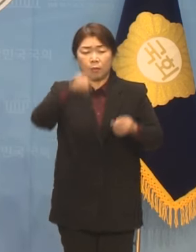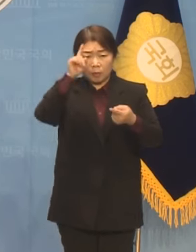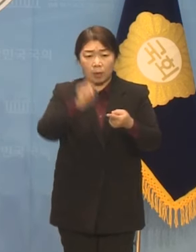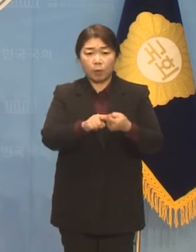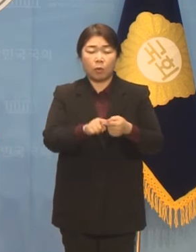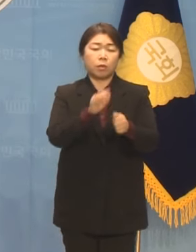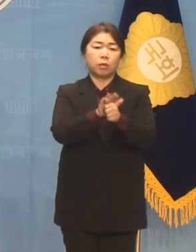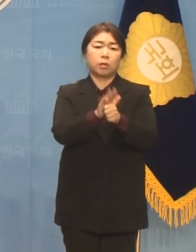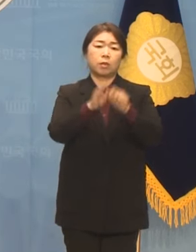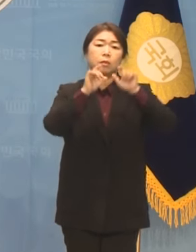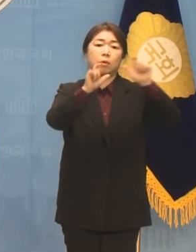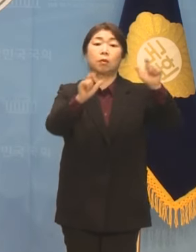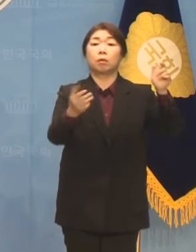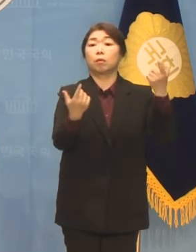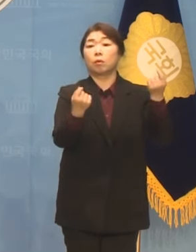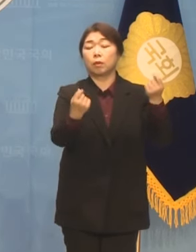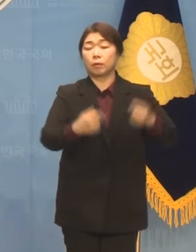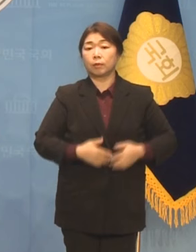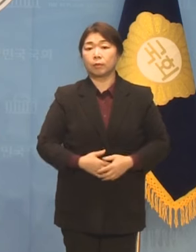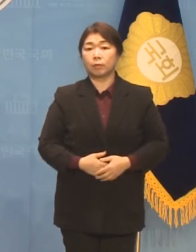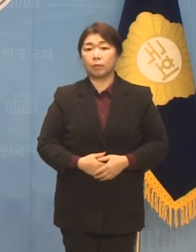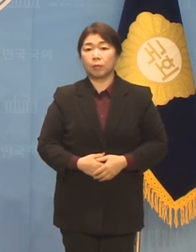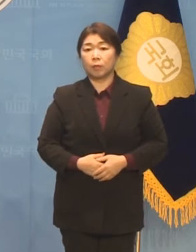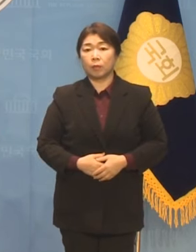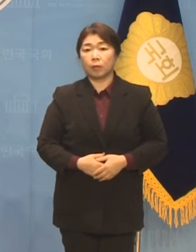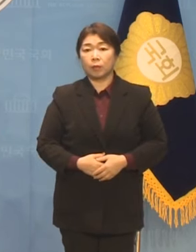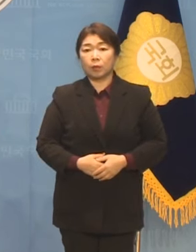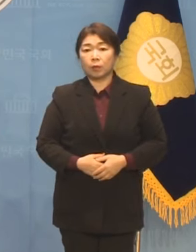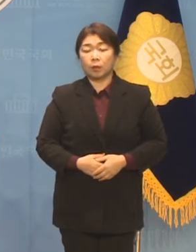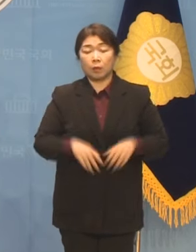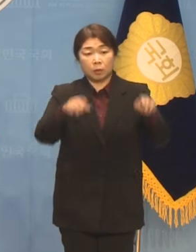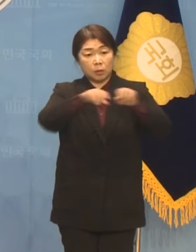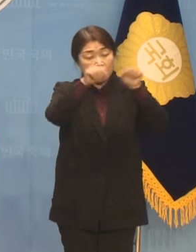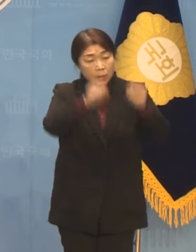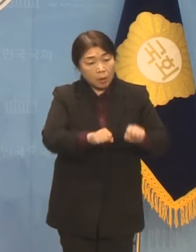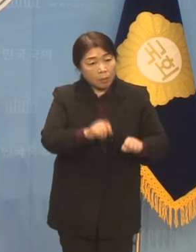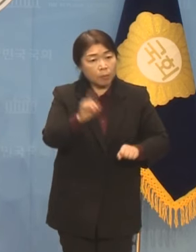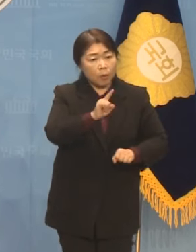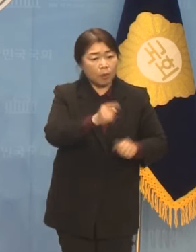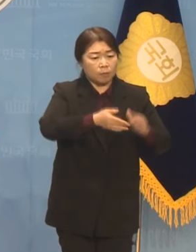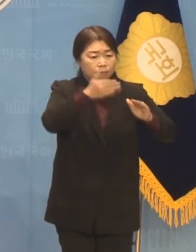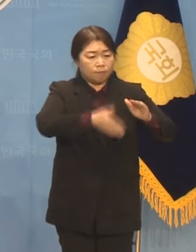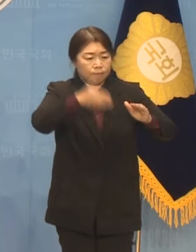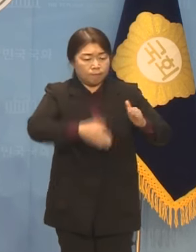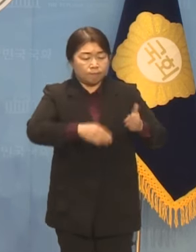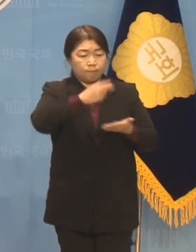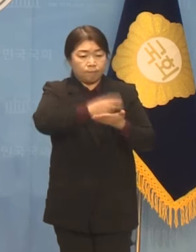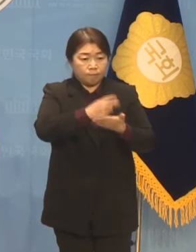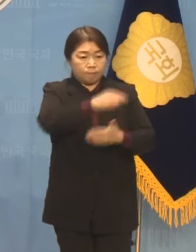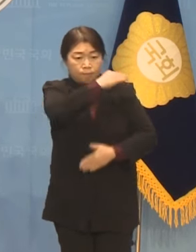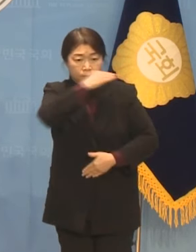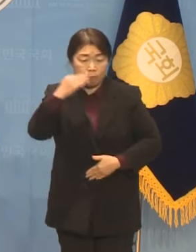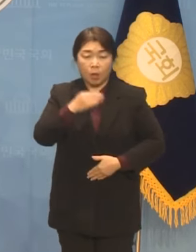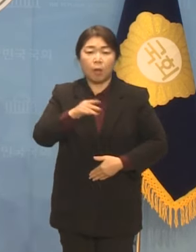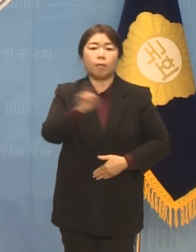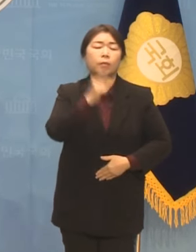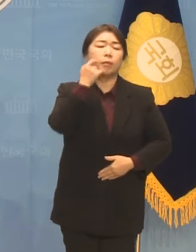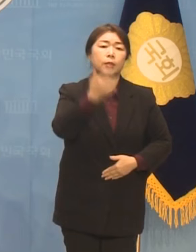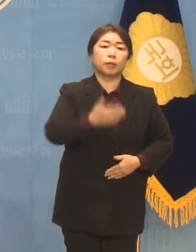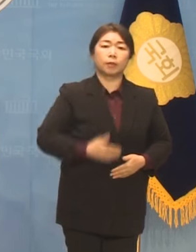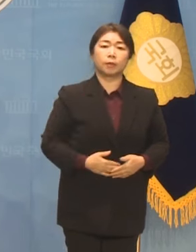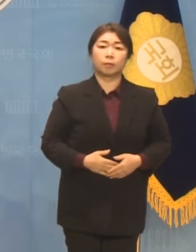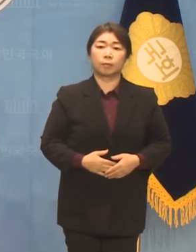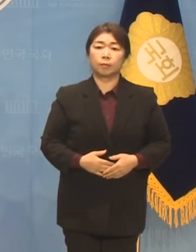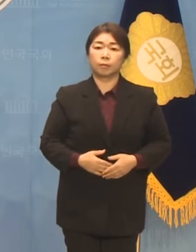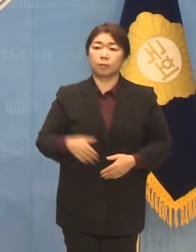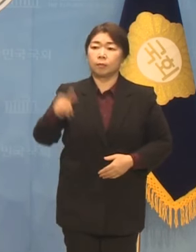것입니다. 도대체 여기 어디에 시스템이 있습니까? 한 위원장이 아무리